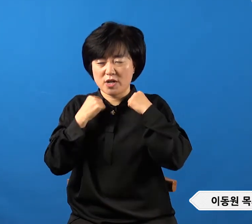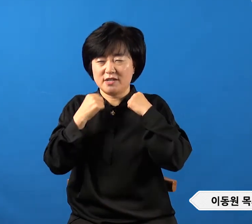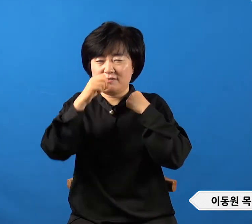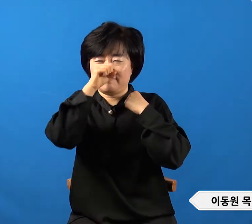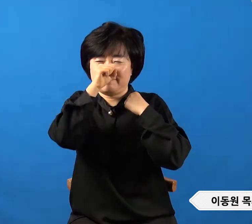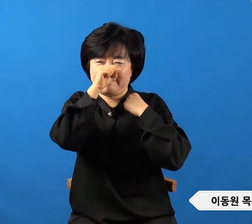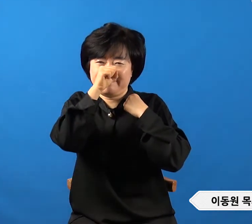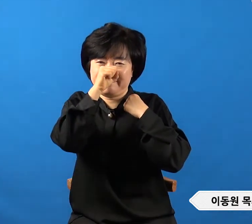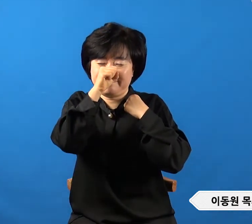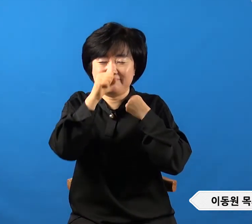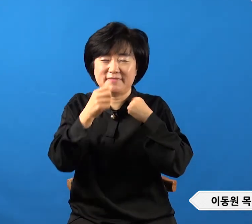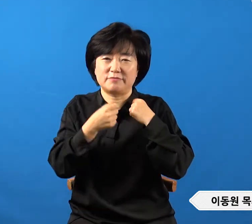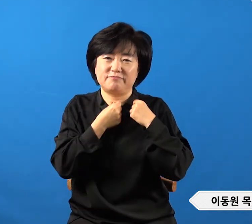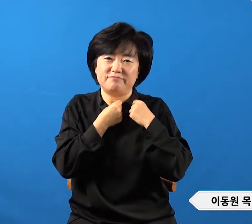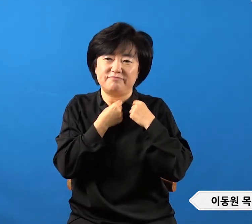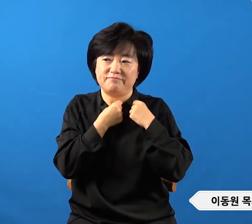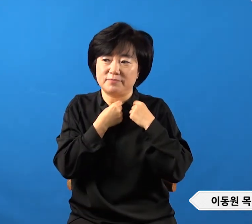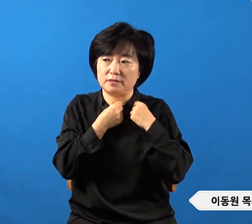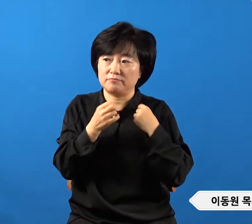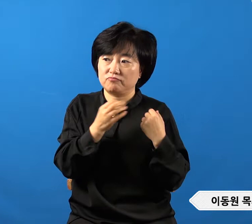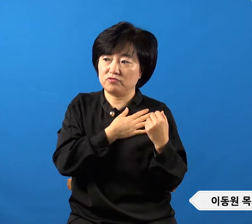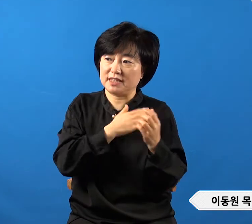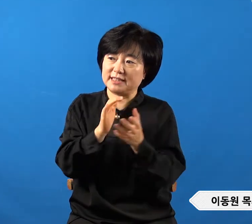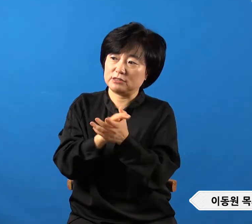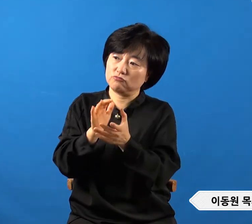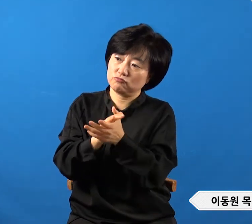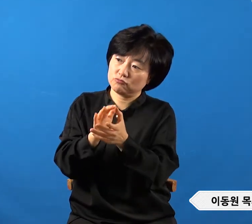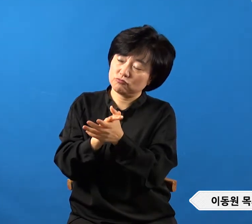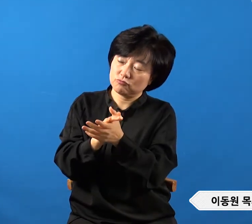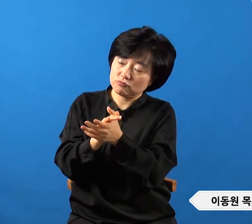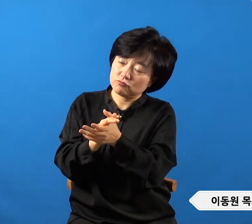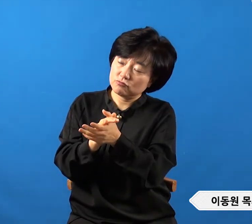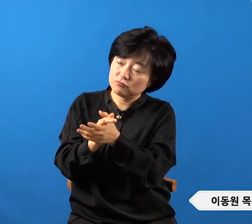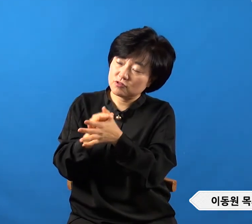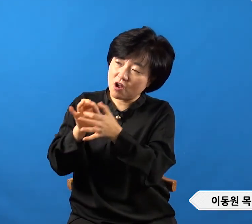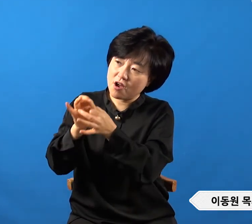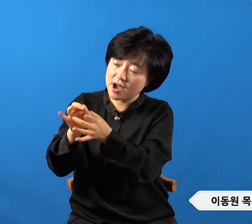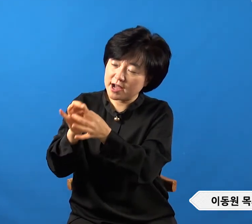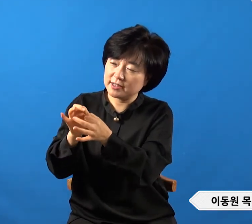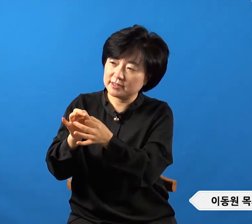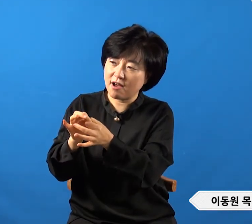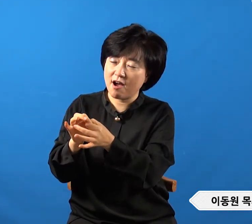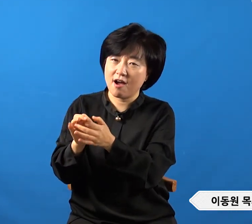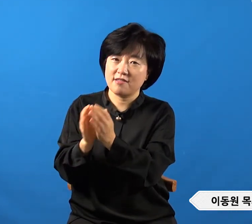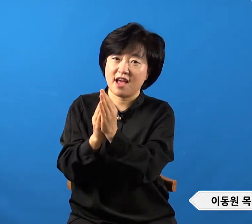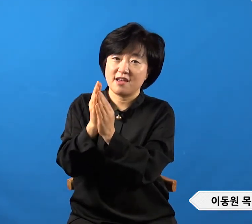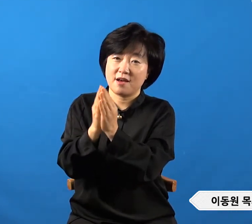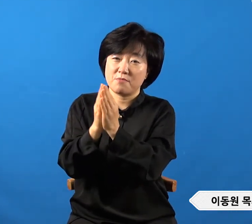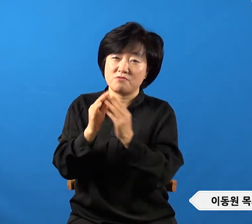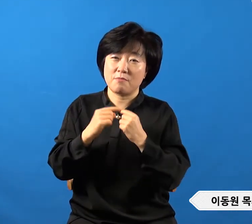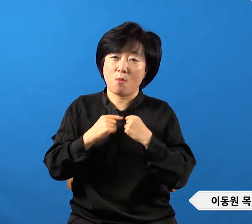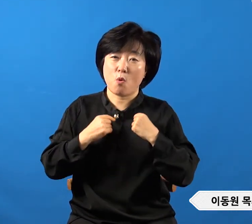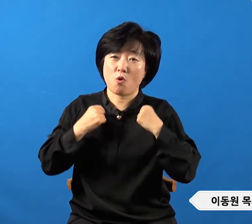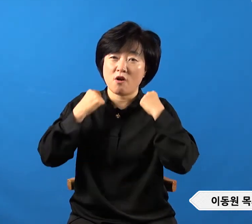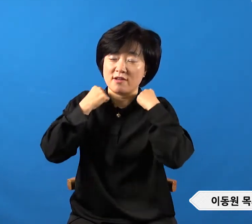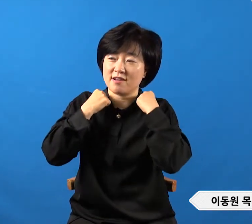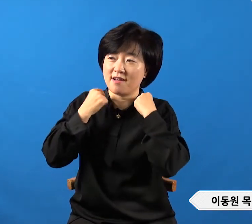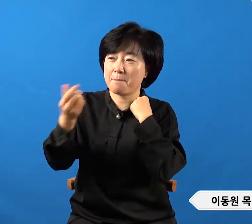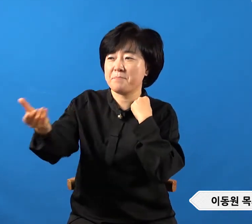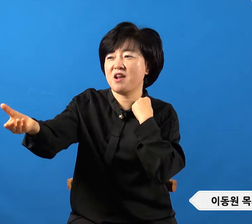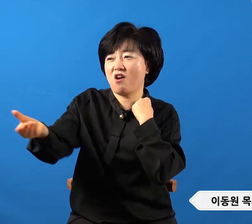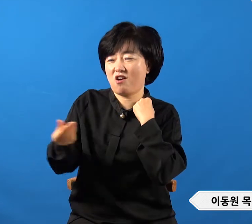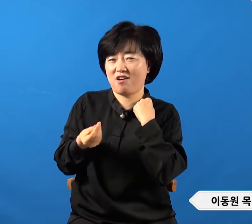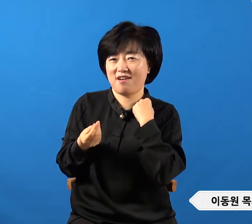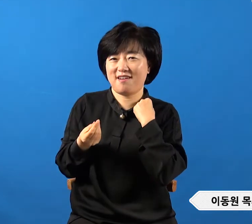그녀는 부자 친구에게 연락해서 아주 눈부신 다이아몬드 목걸이를 빌려서